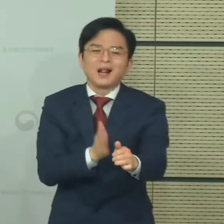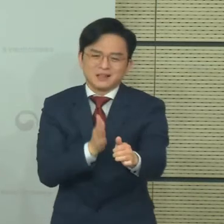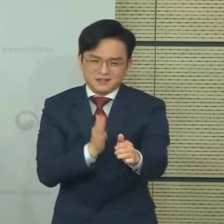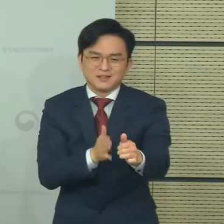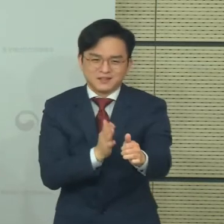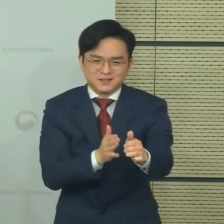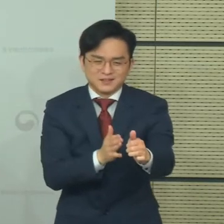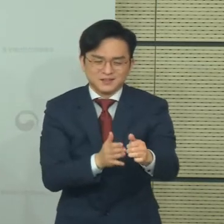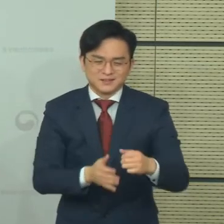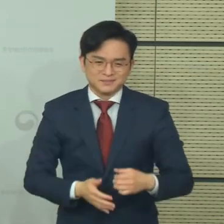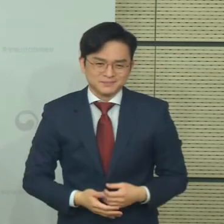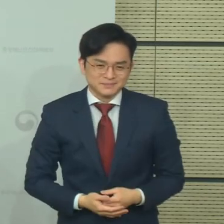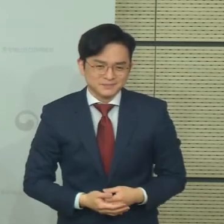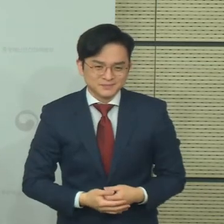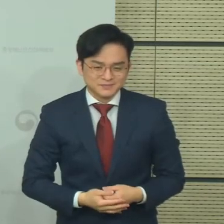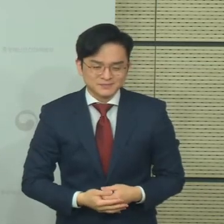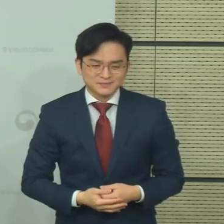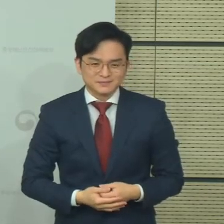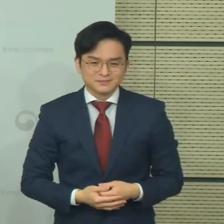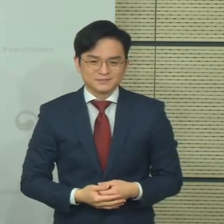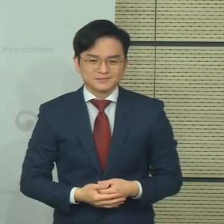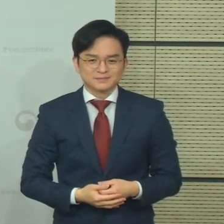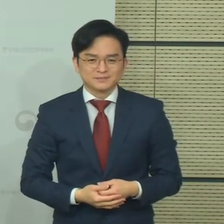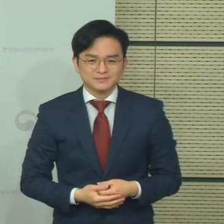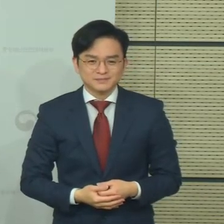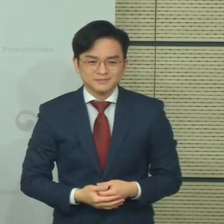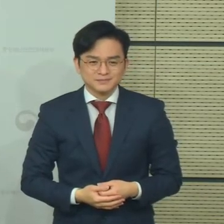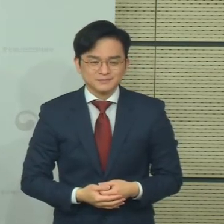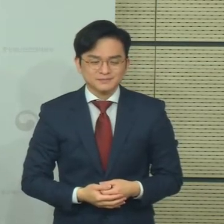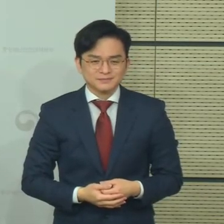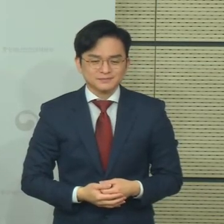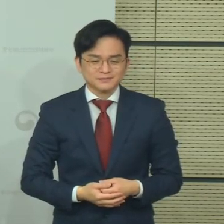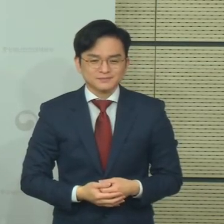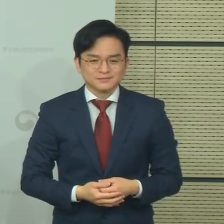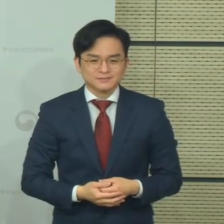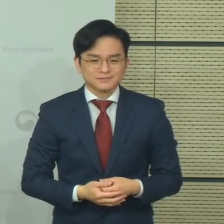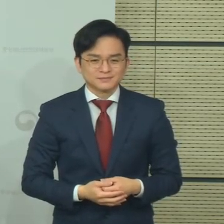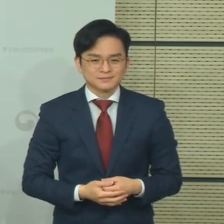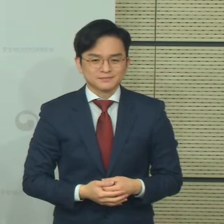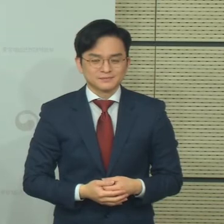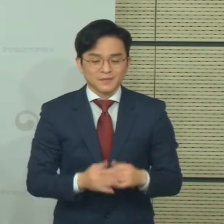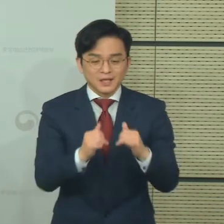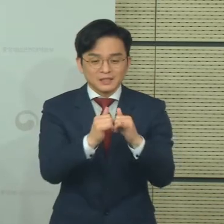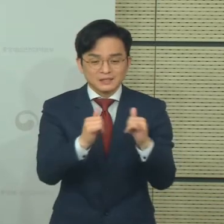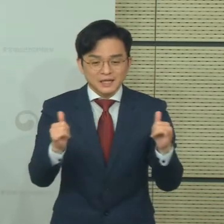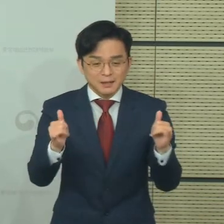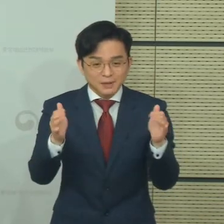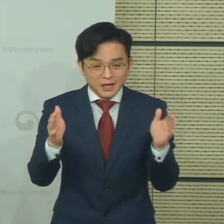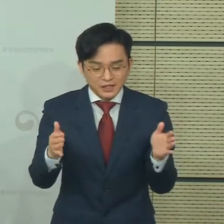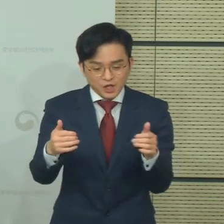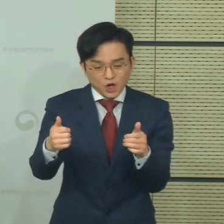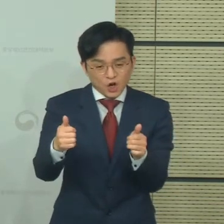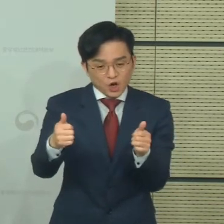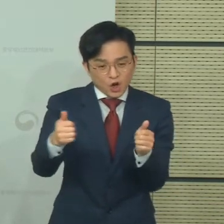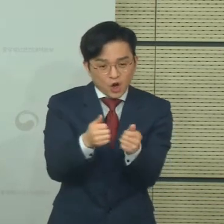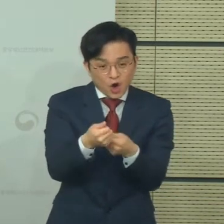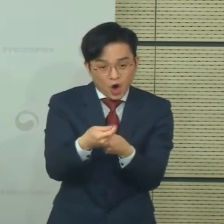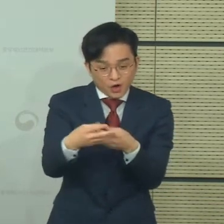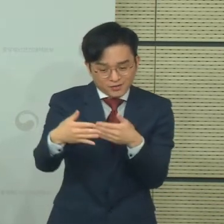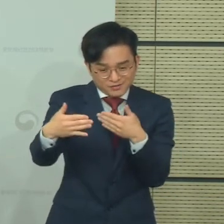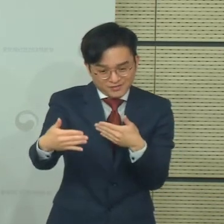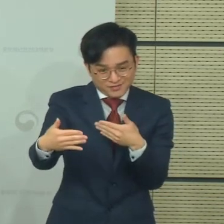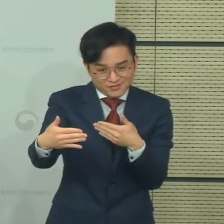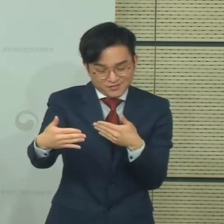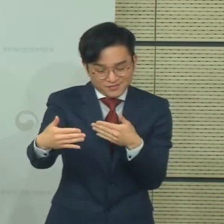여러 가지 이동을 하실 수 있으면 그런 부분에 대해서는 큰 문제는 없지 않는가라는 생각입니다. 다만 축제라는